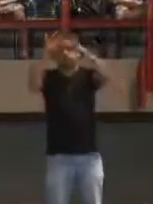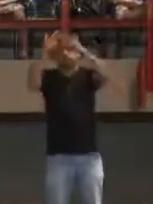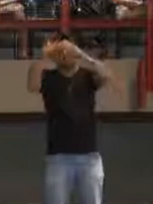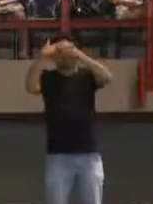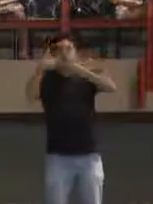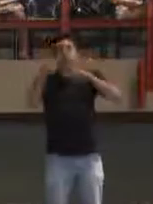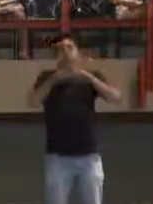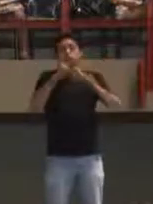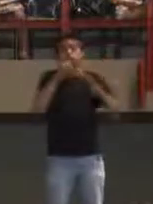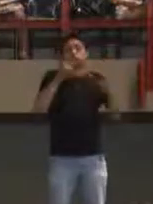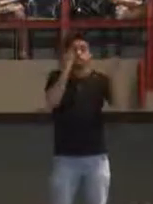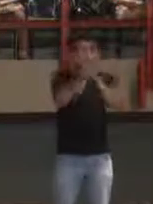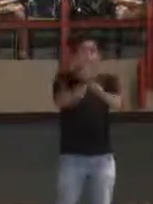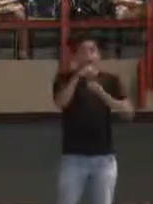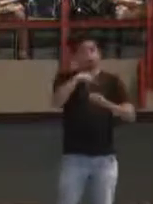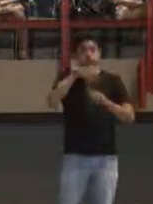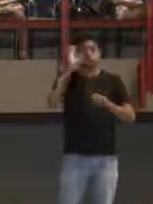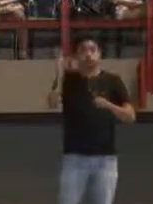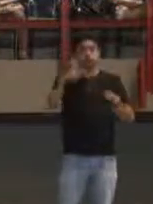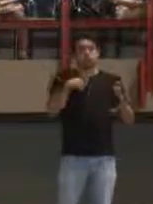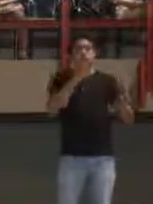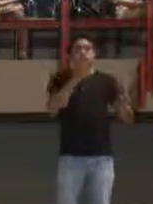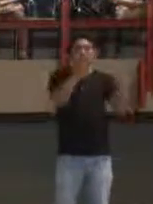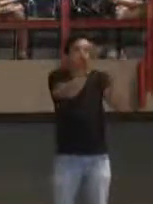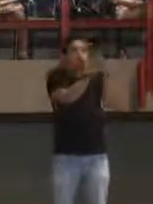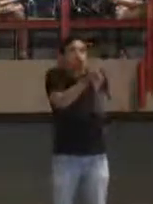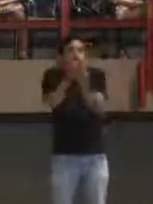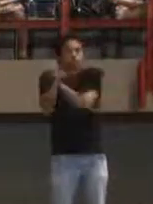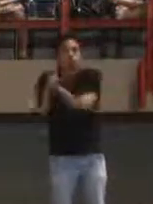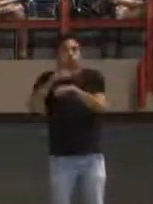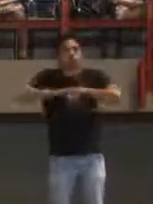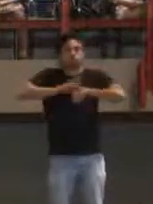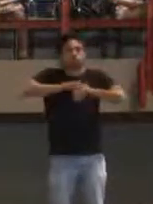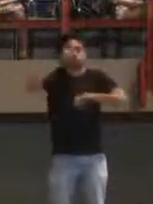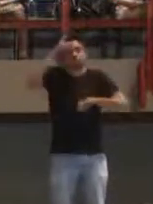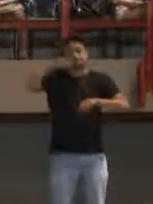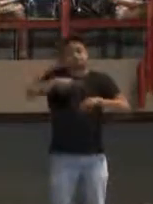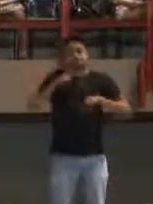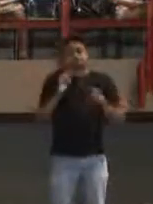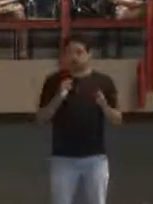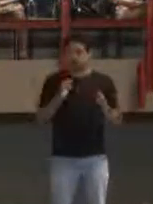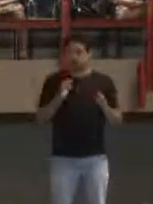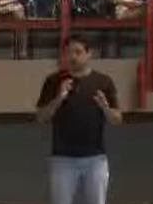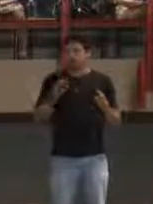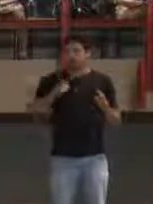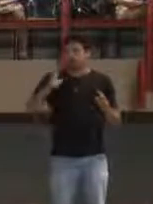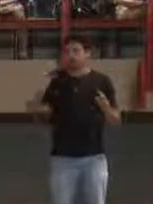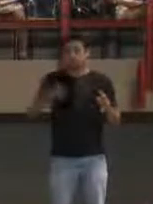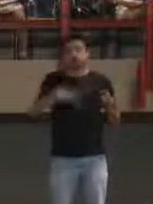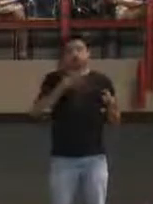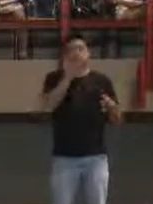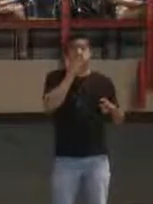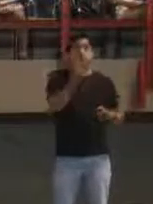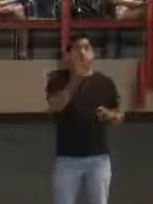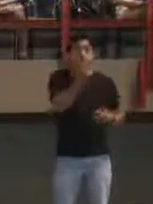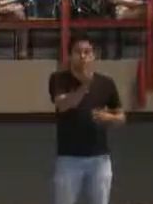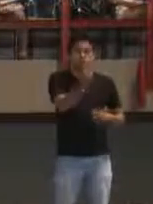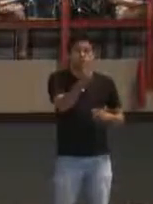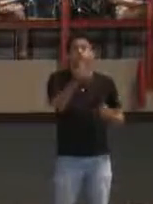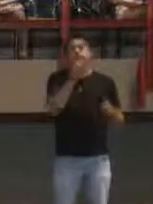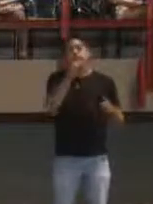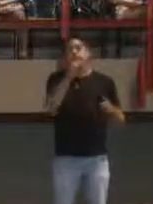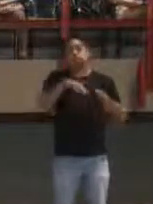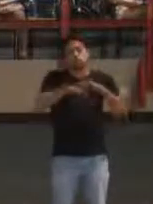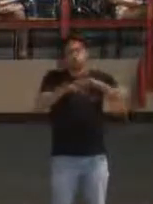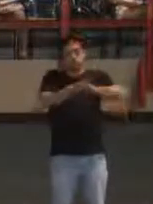esse problema, ele já tem umas continhas para você fazer. Existem dois tipos de problema, eu costumo